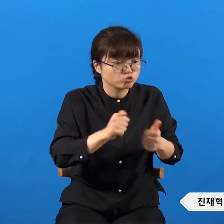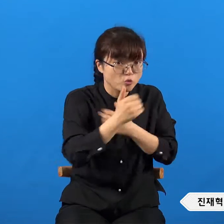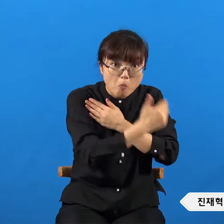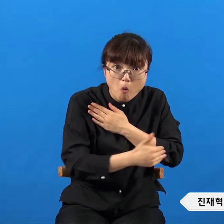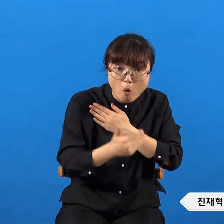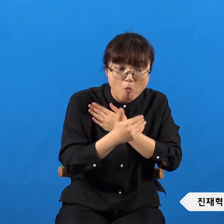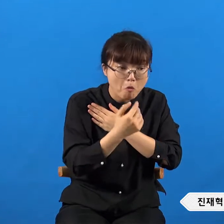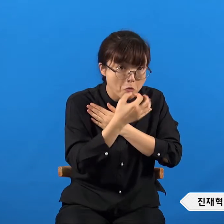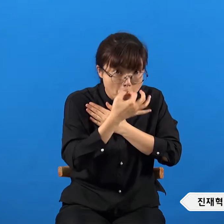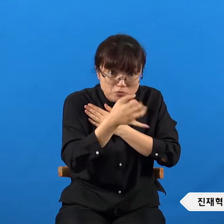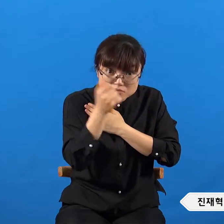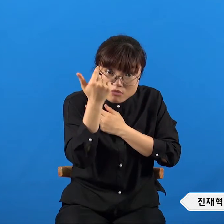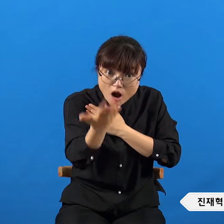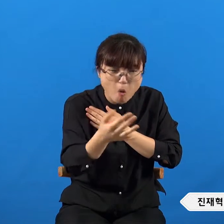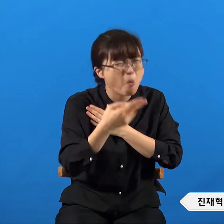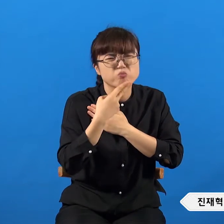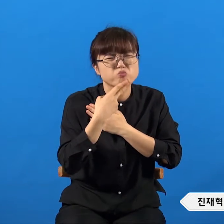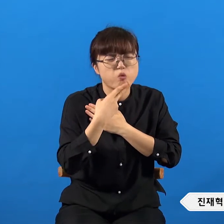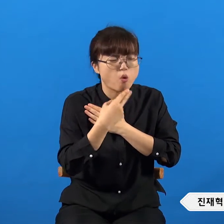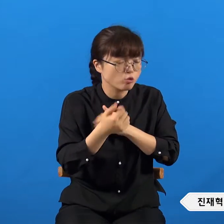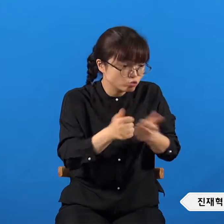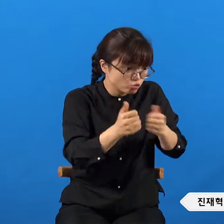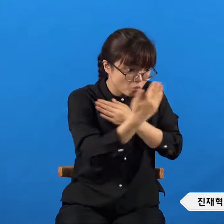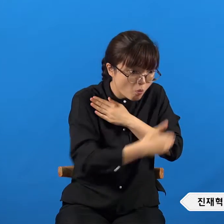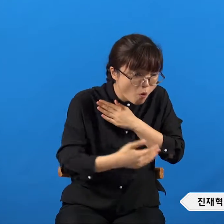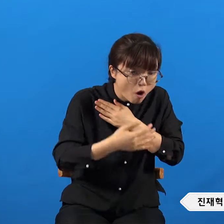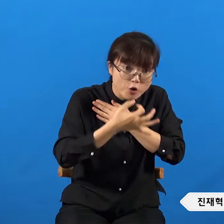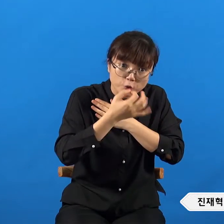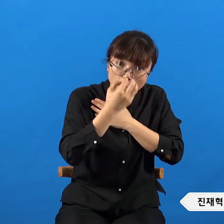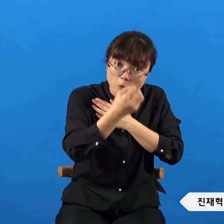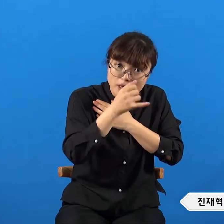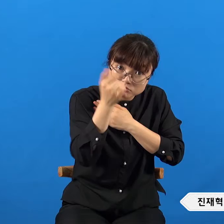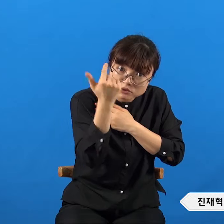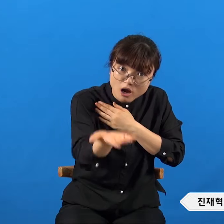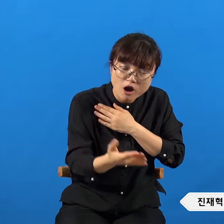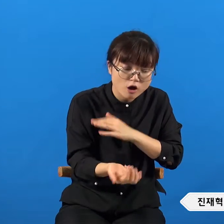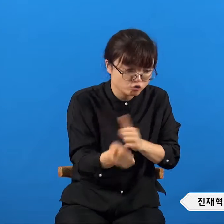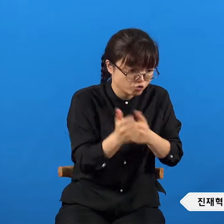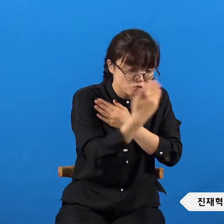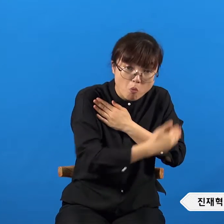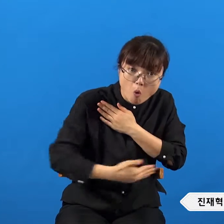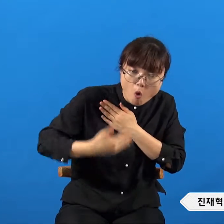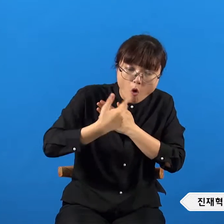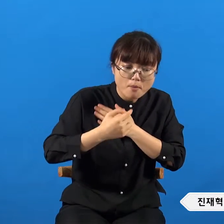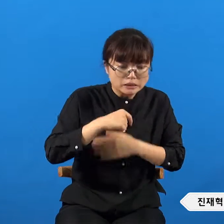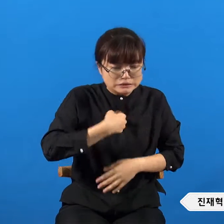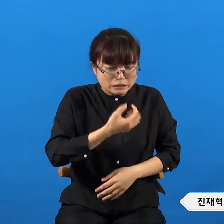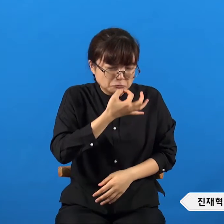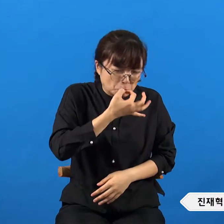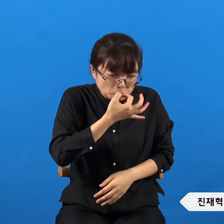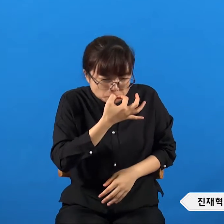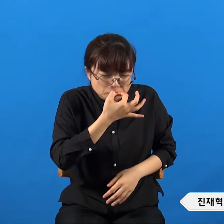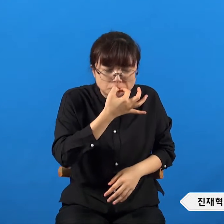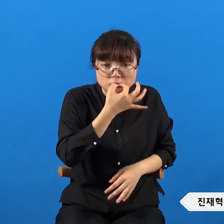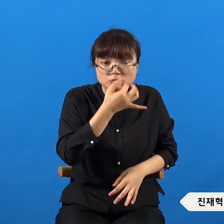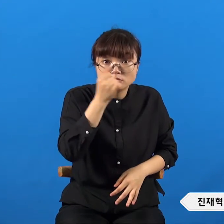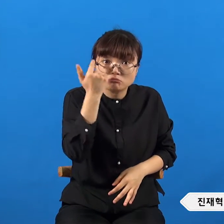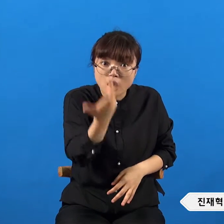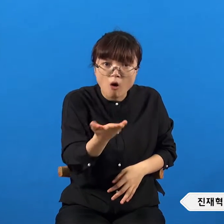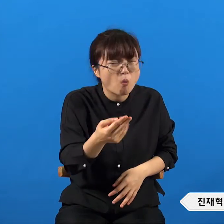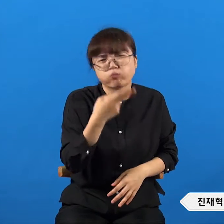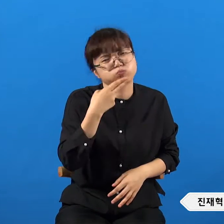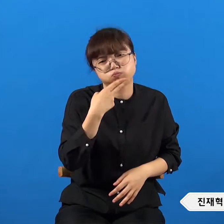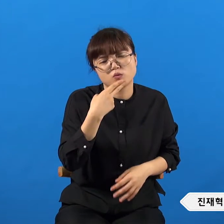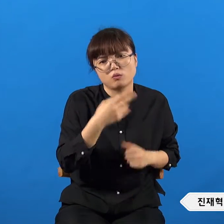욕심이 없습니다. 죽은 시체에는 교만함이 없습니다. 죽은 시체에는 자기의 탐심을 가지고 있지